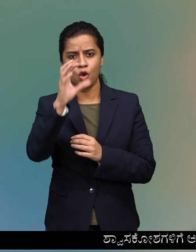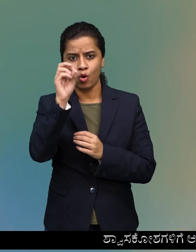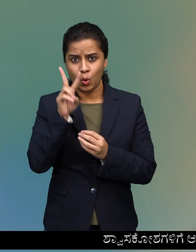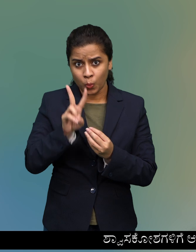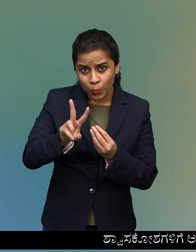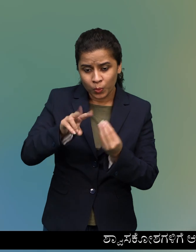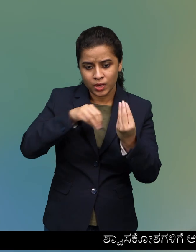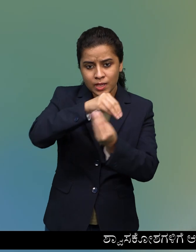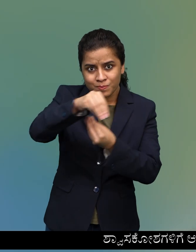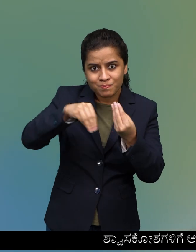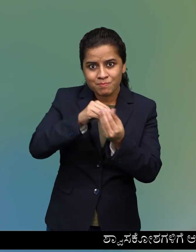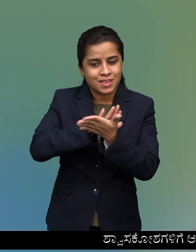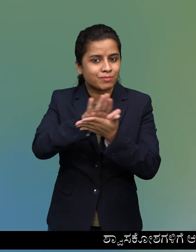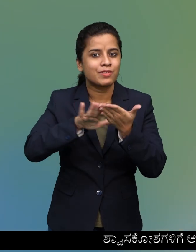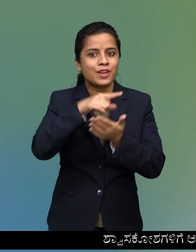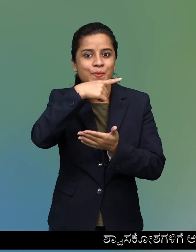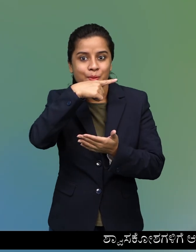ರಕ್ತವನ್ನು ಪೂರೈಸುತ್ತವೆ.